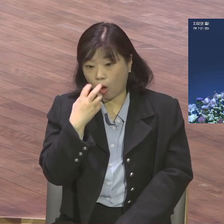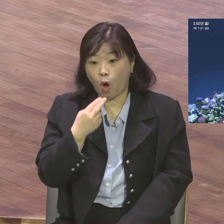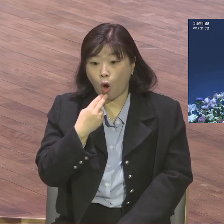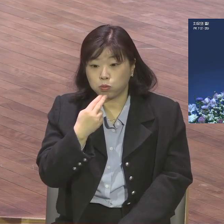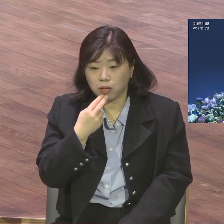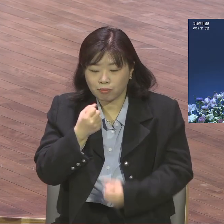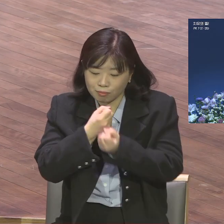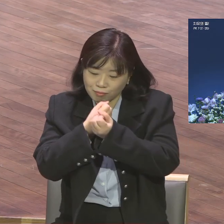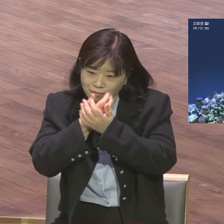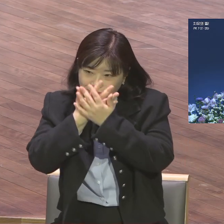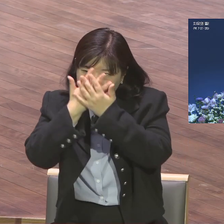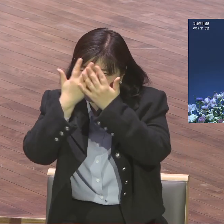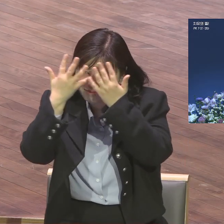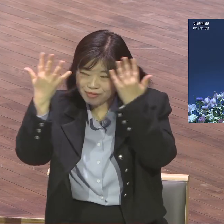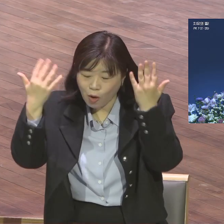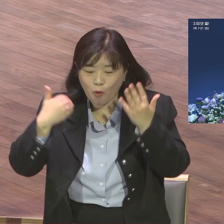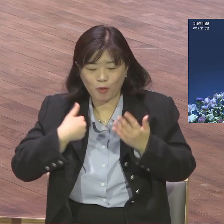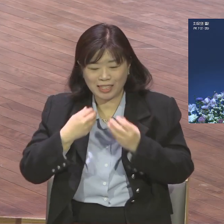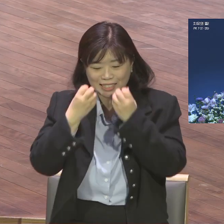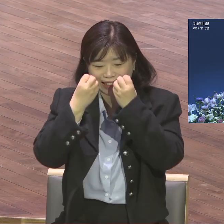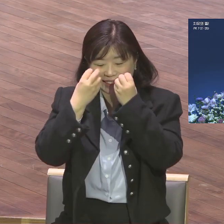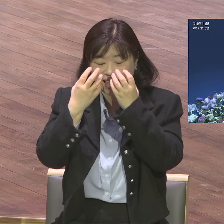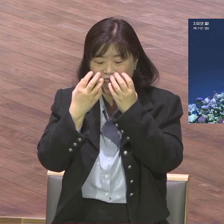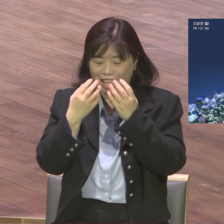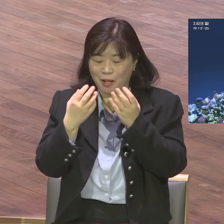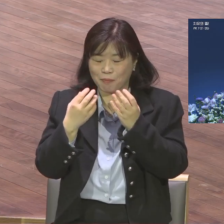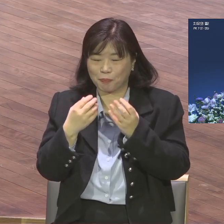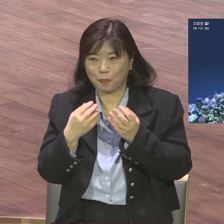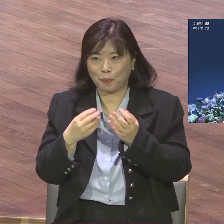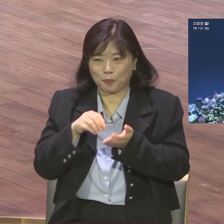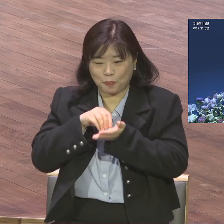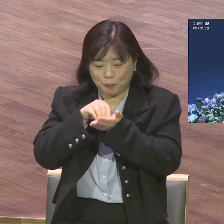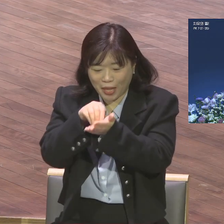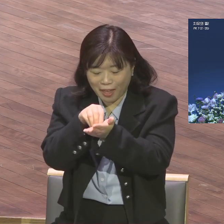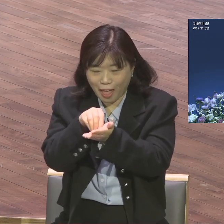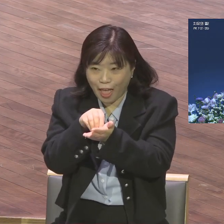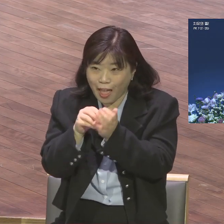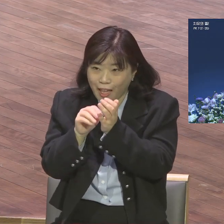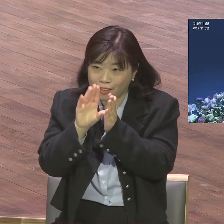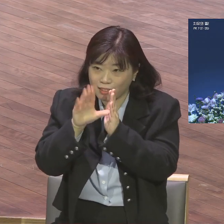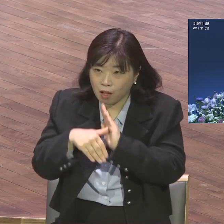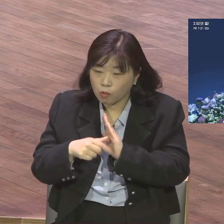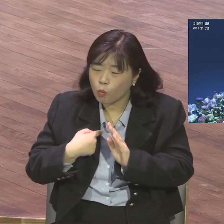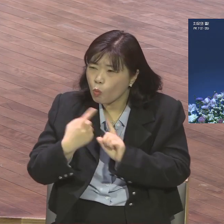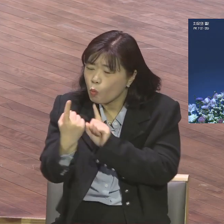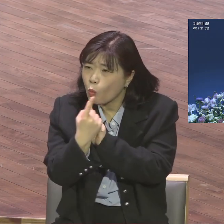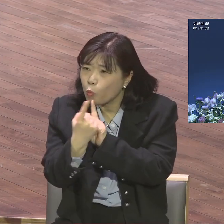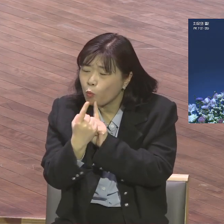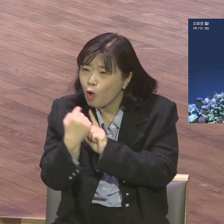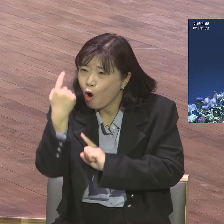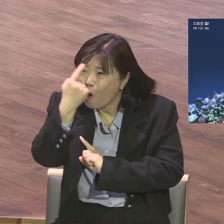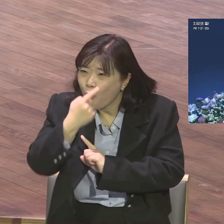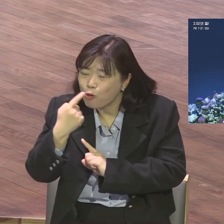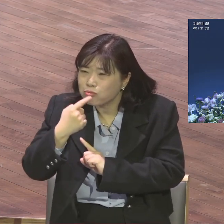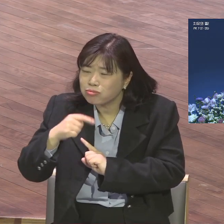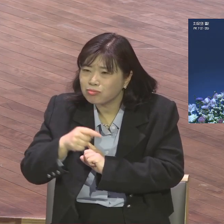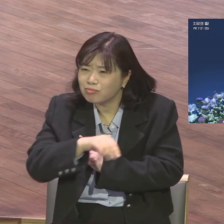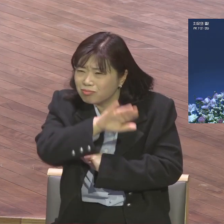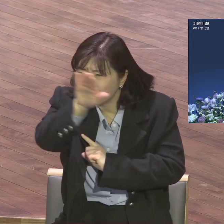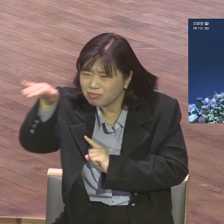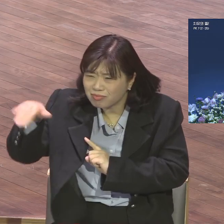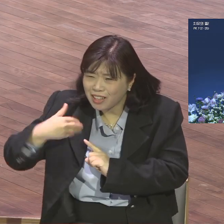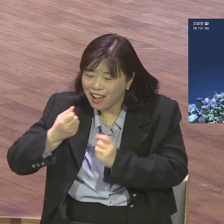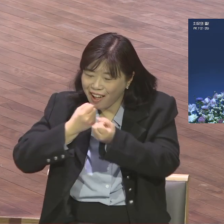가지 왔을 때 편안하게 오늘 우리 세 가족들이 단기 결석자들 세 가족이 초청을 받았어. 그래서 이